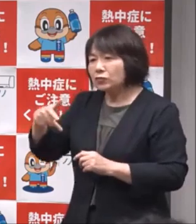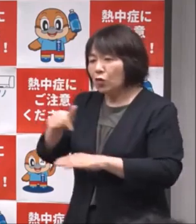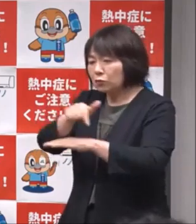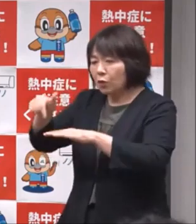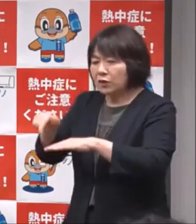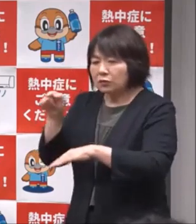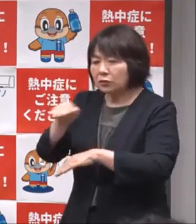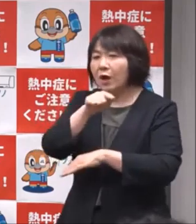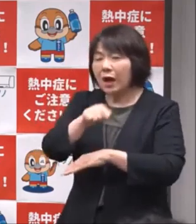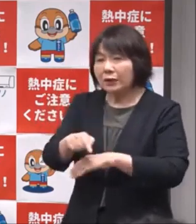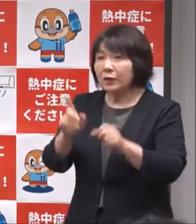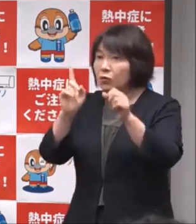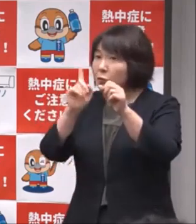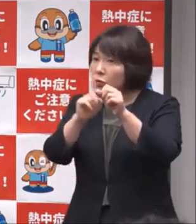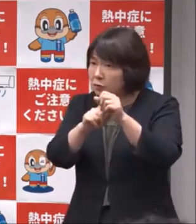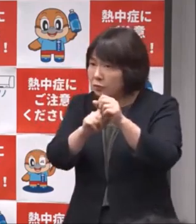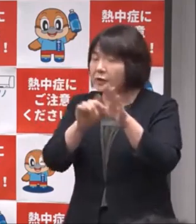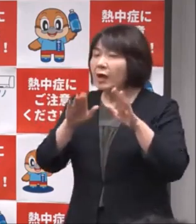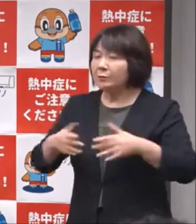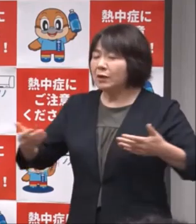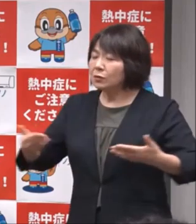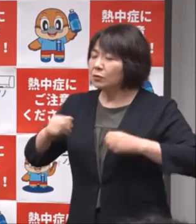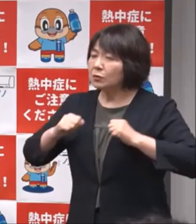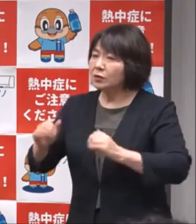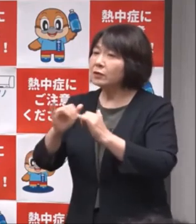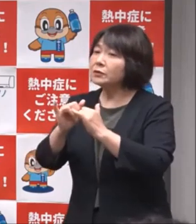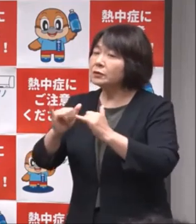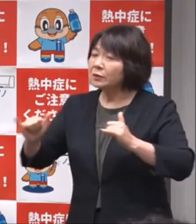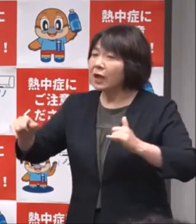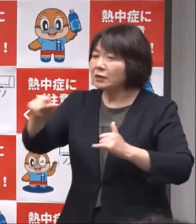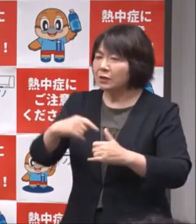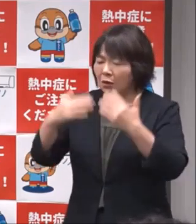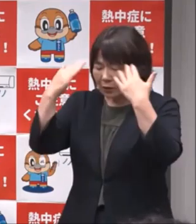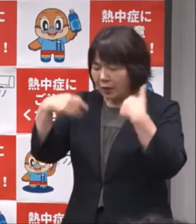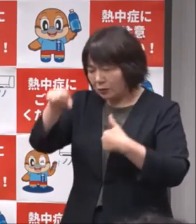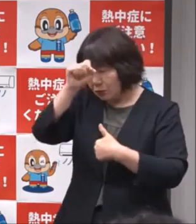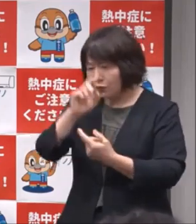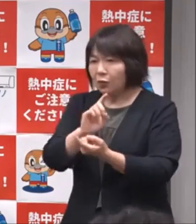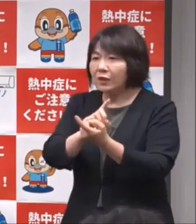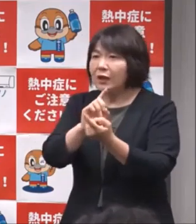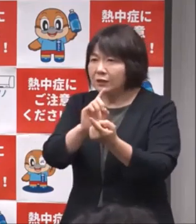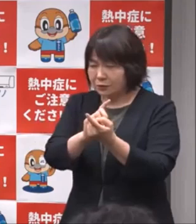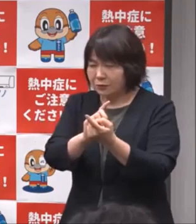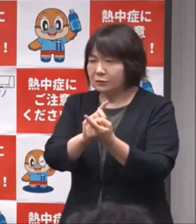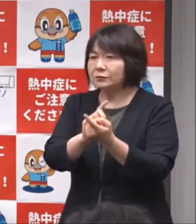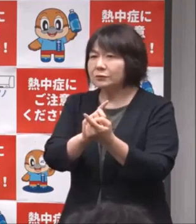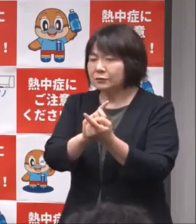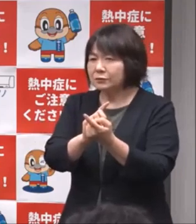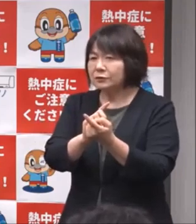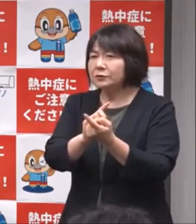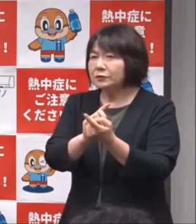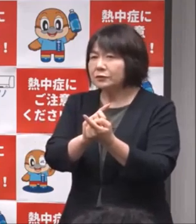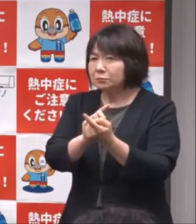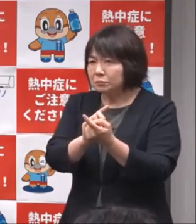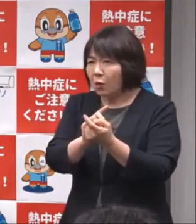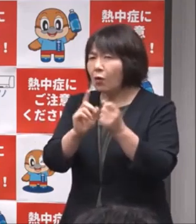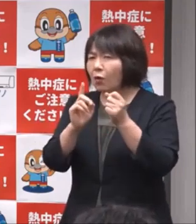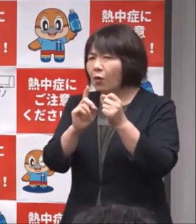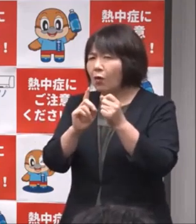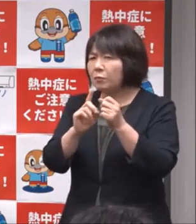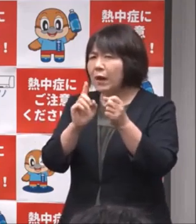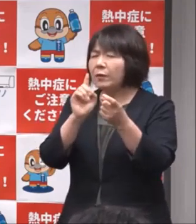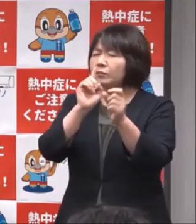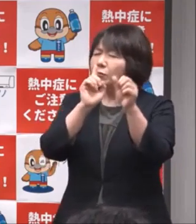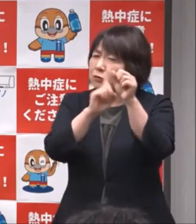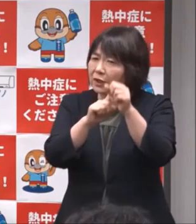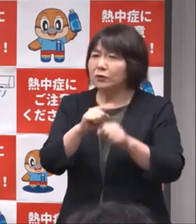、それの目的は今働いている人たちの熱中症対策 も狙いの一つだ